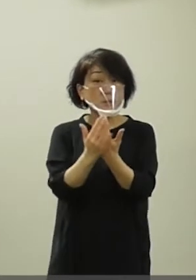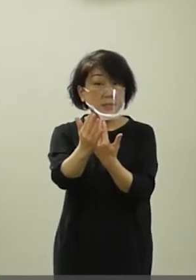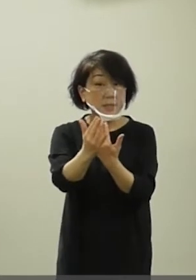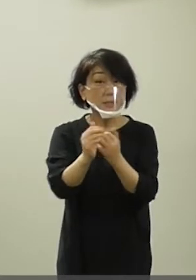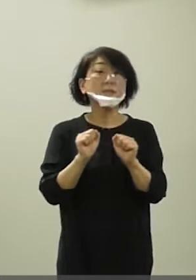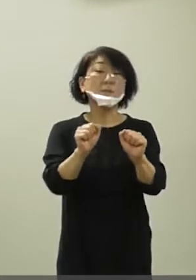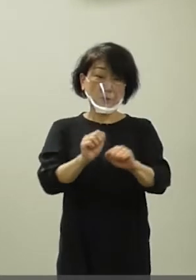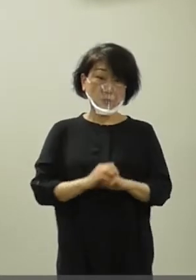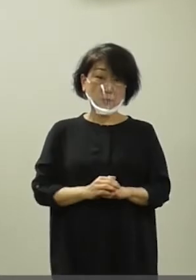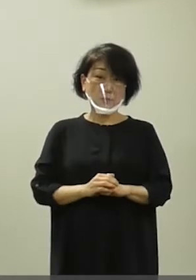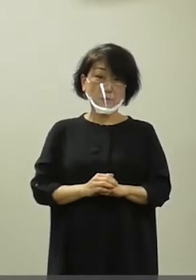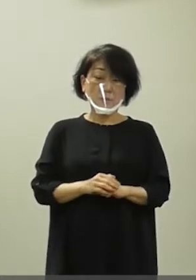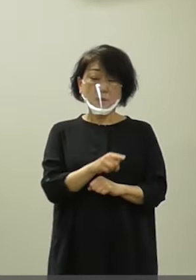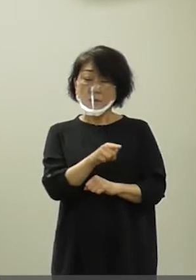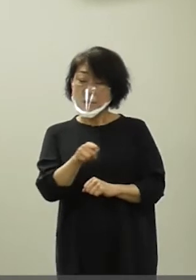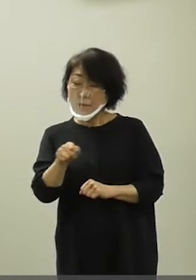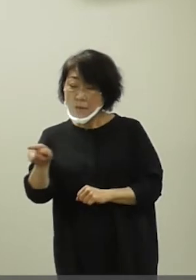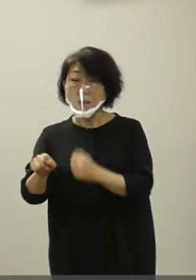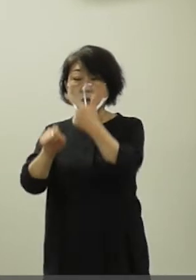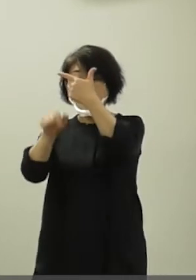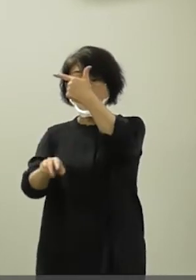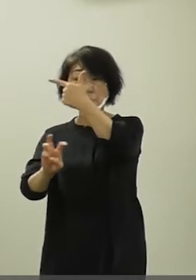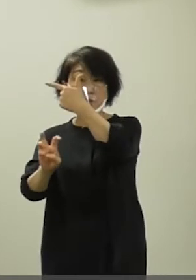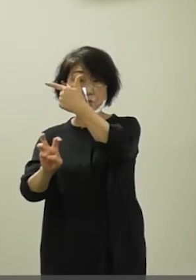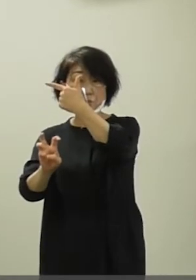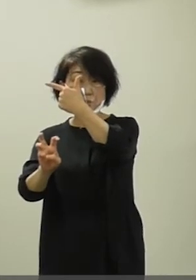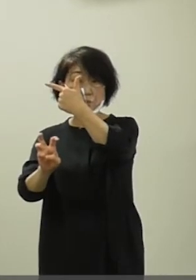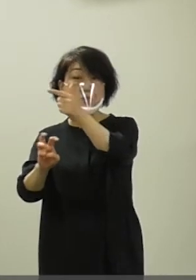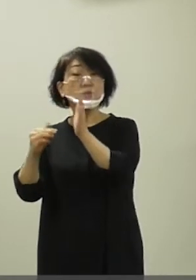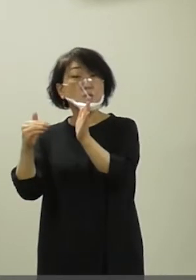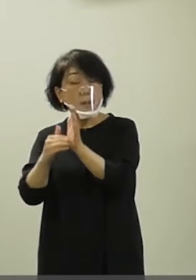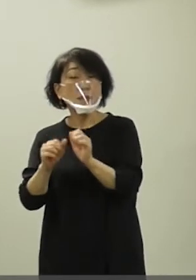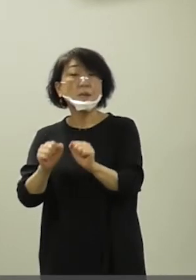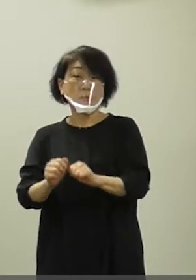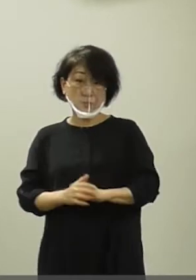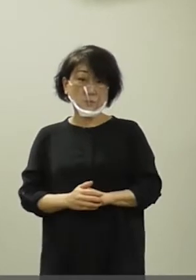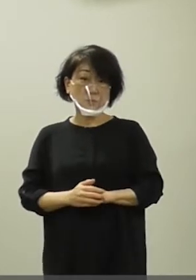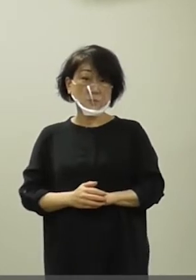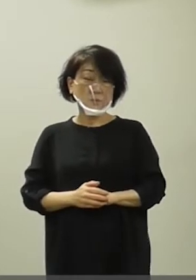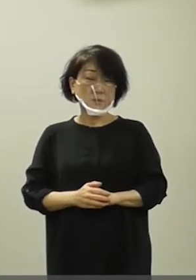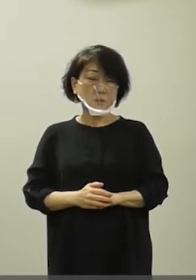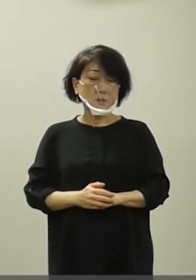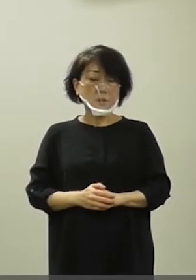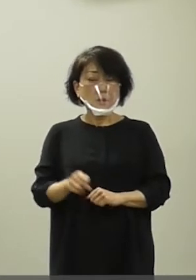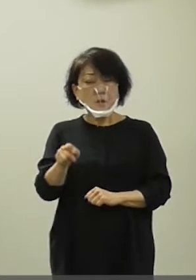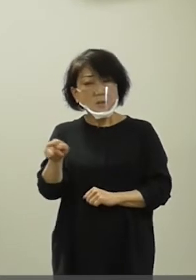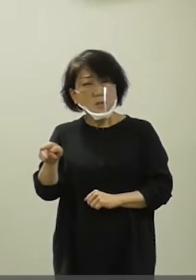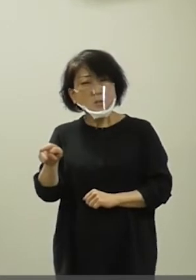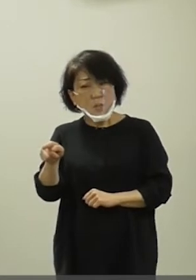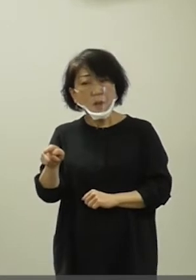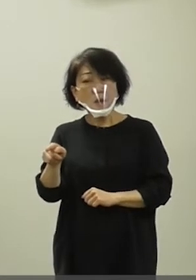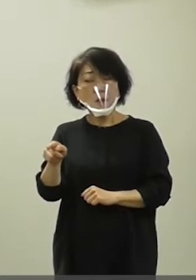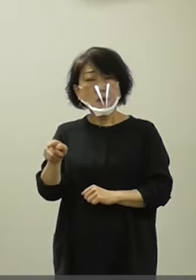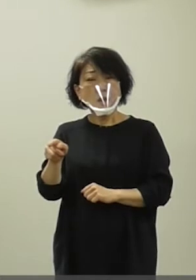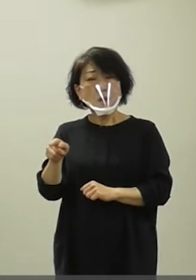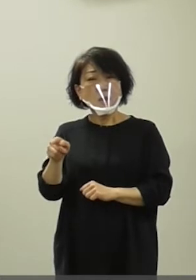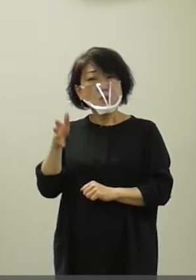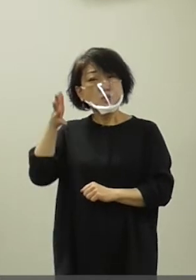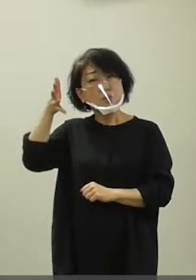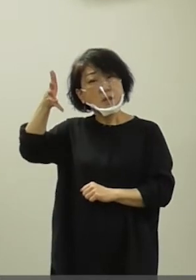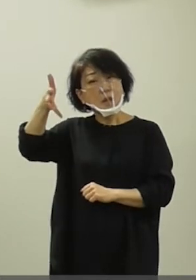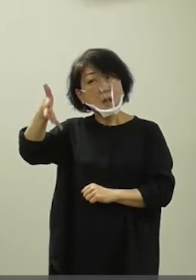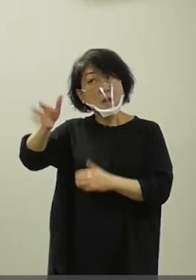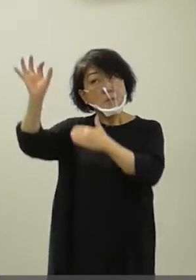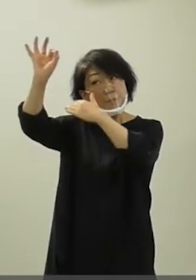も6月30日のようなでございますこの時期になりますと言う日没がばなりよくに